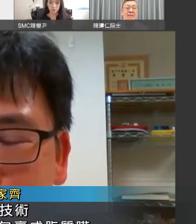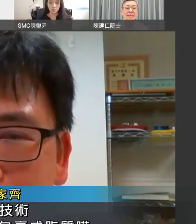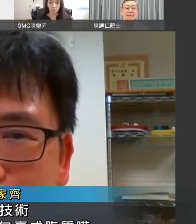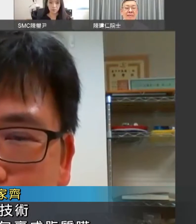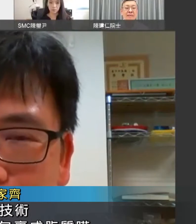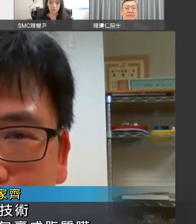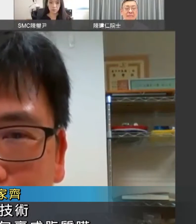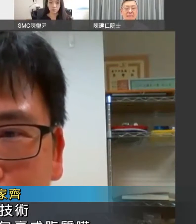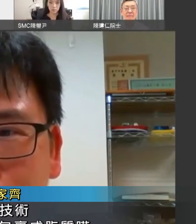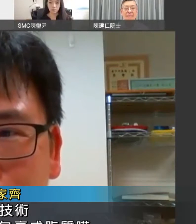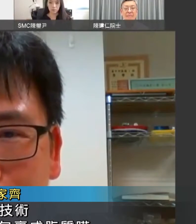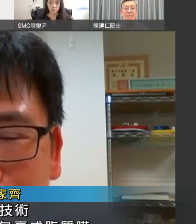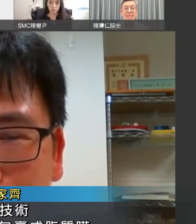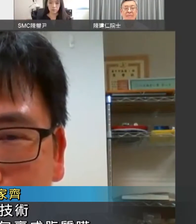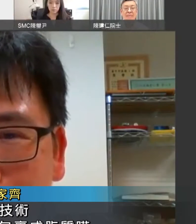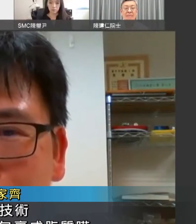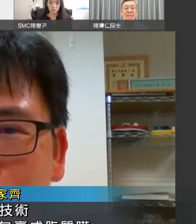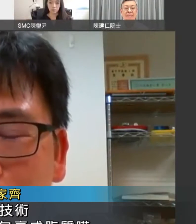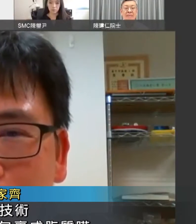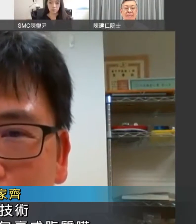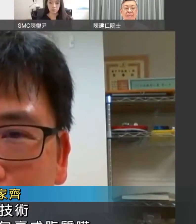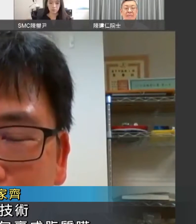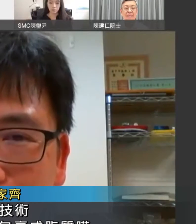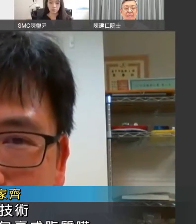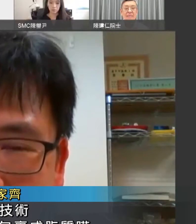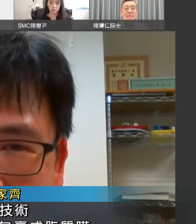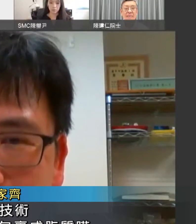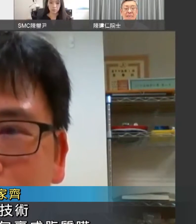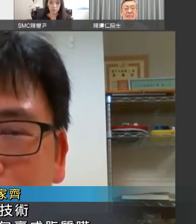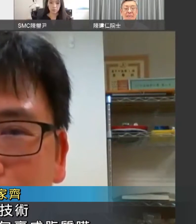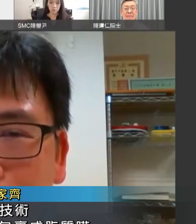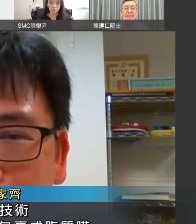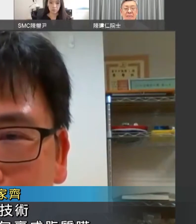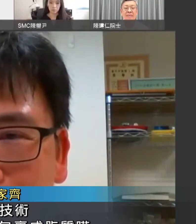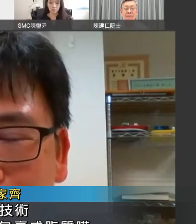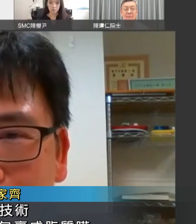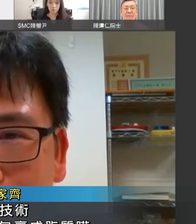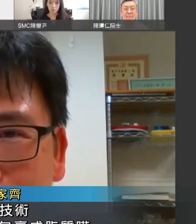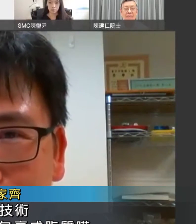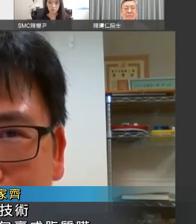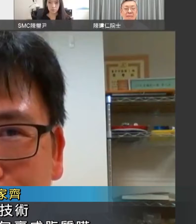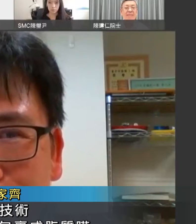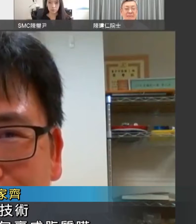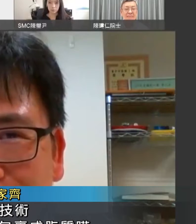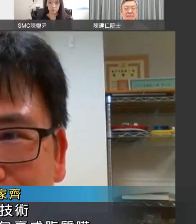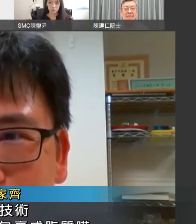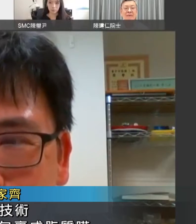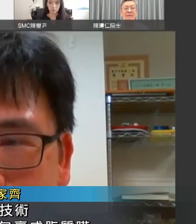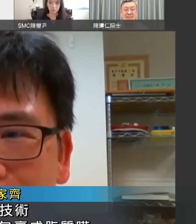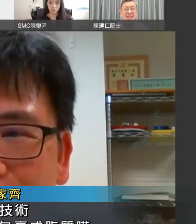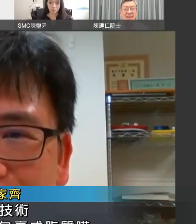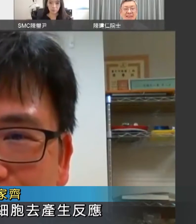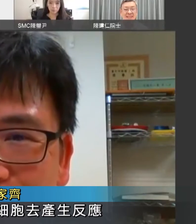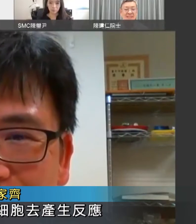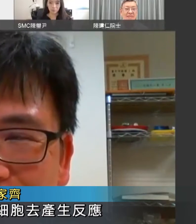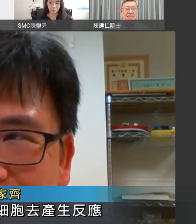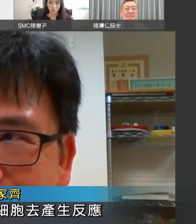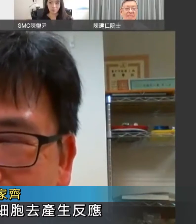握的技术就是他们的这个如何把 messenger RNA 包裹成纸质膜，然后送进